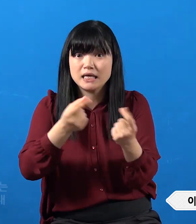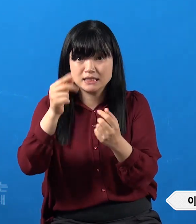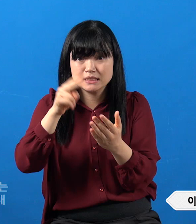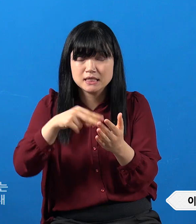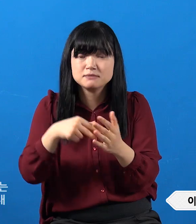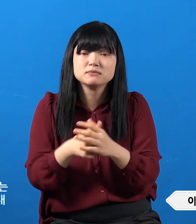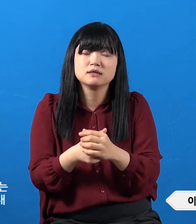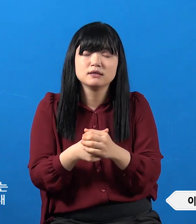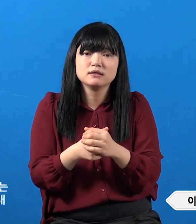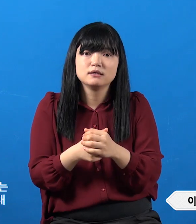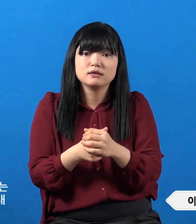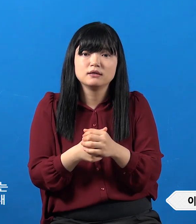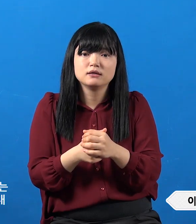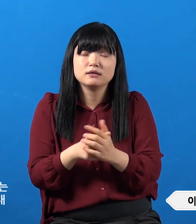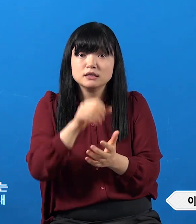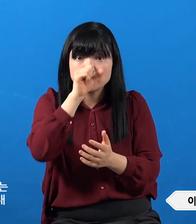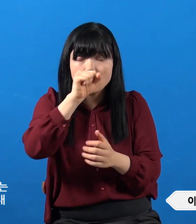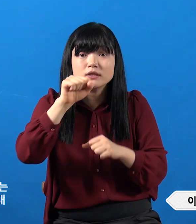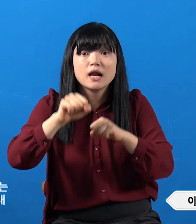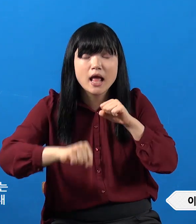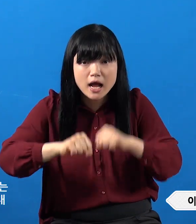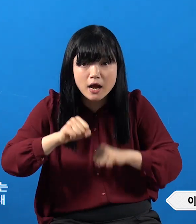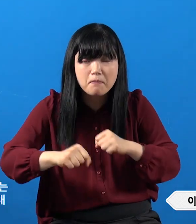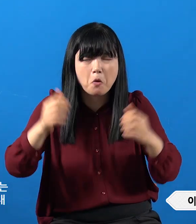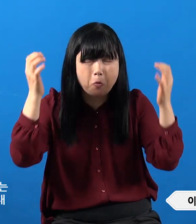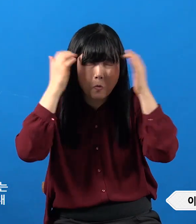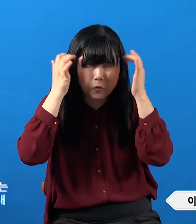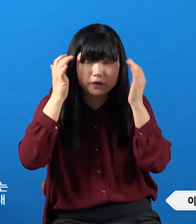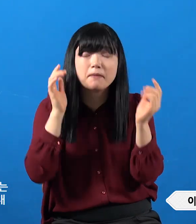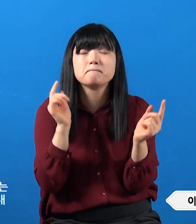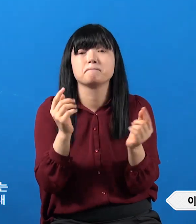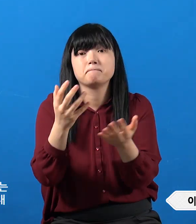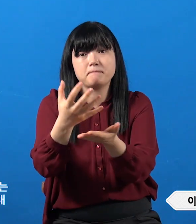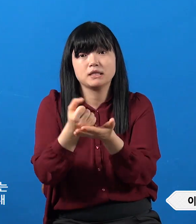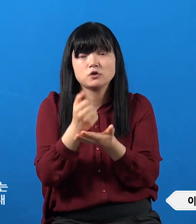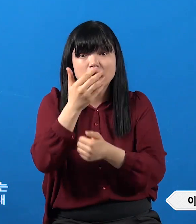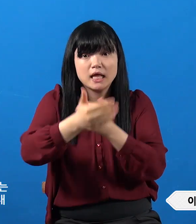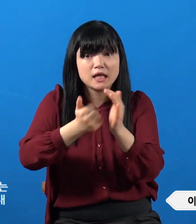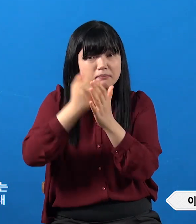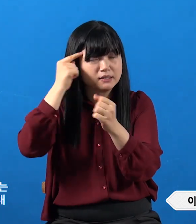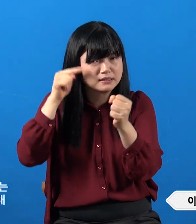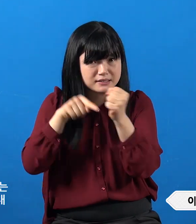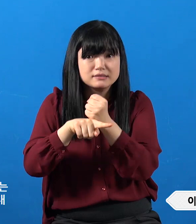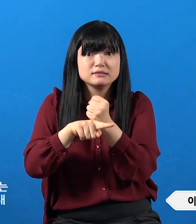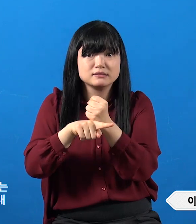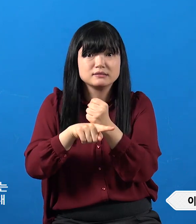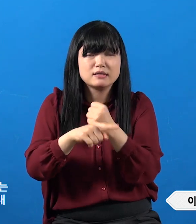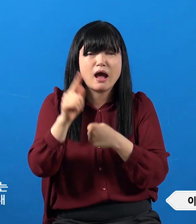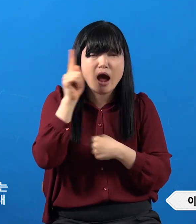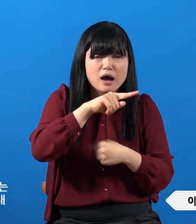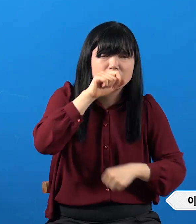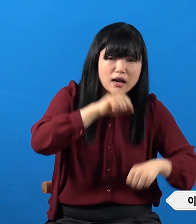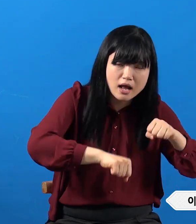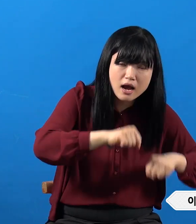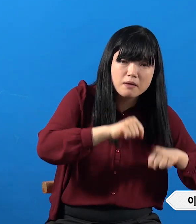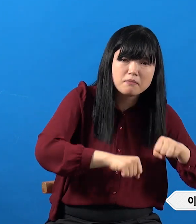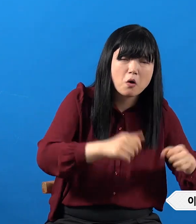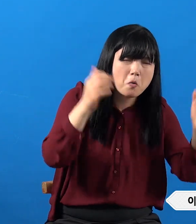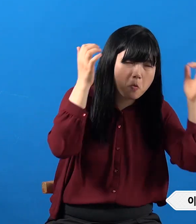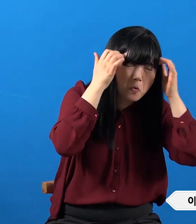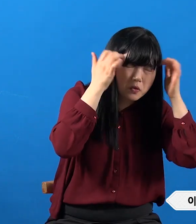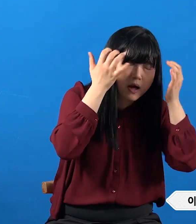같이 읽겠습니다. 시작. 선을 행함으로 고난받는 것이 하나님의 뜻일진데 악을